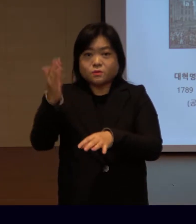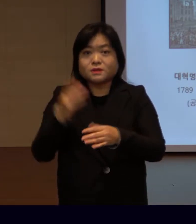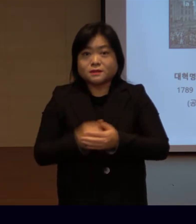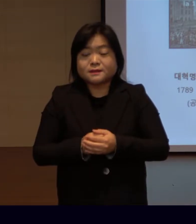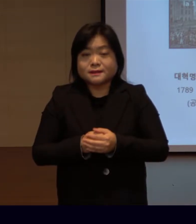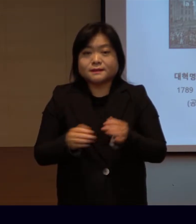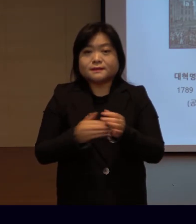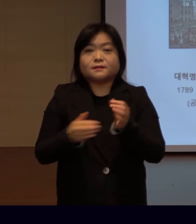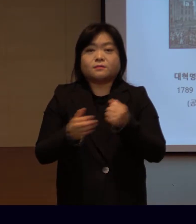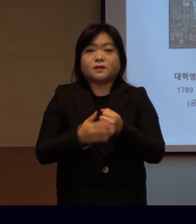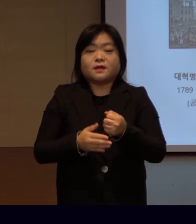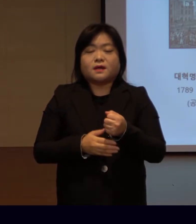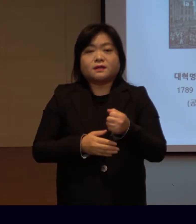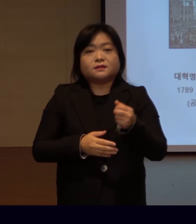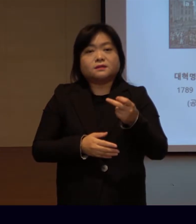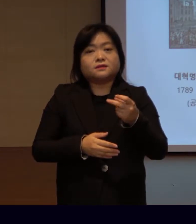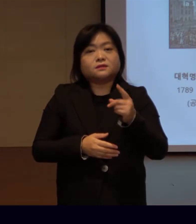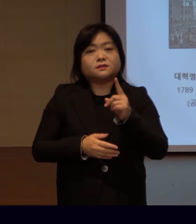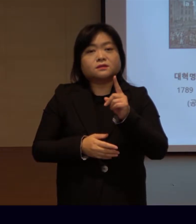사람이